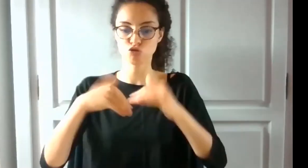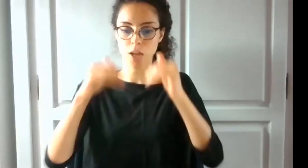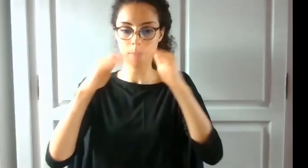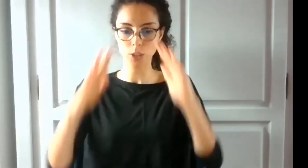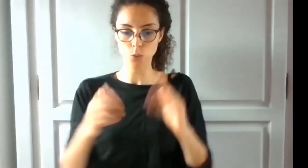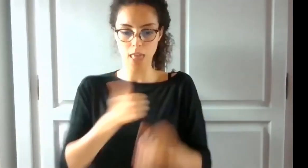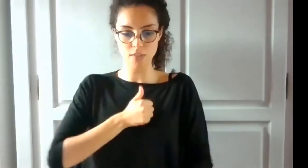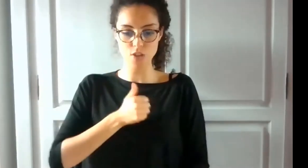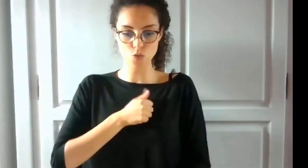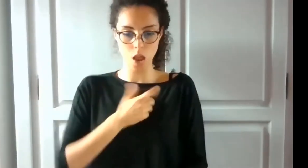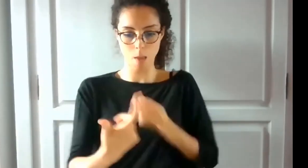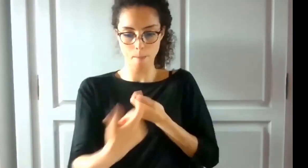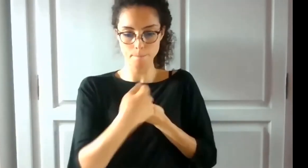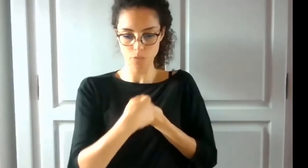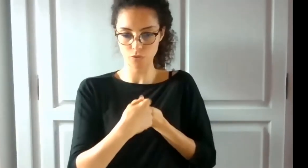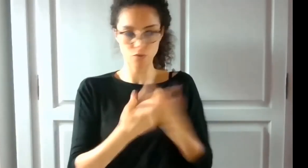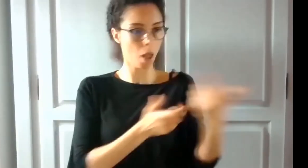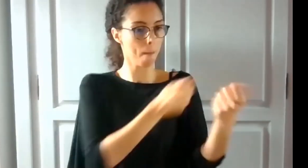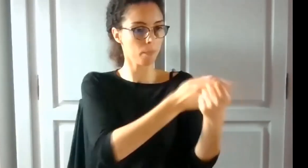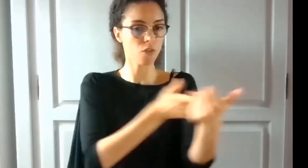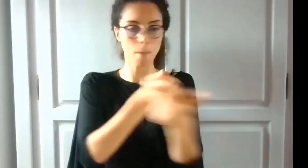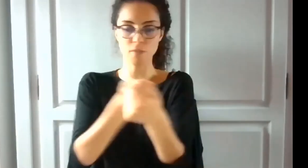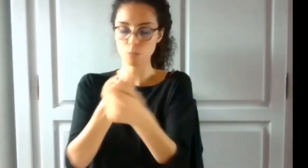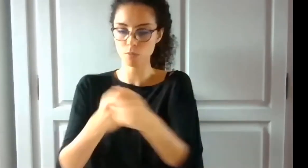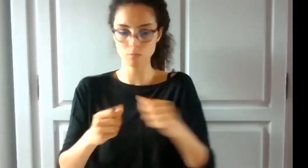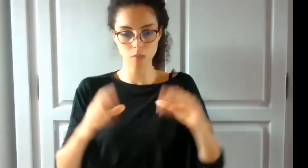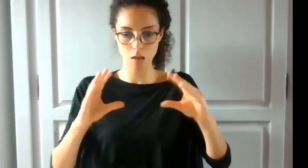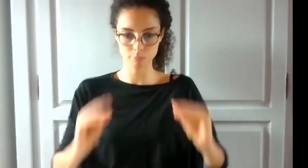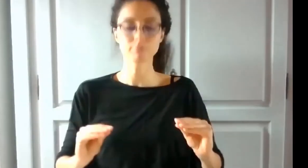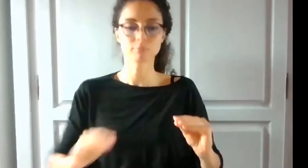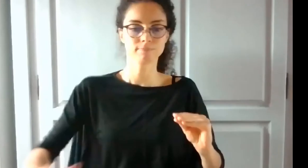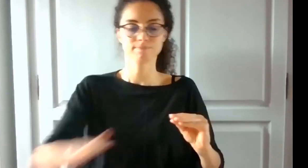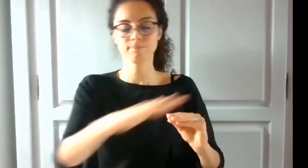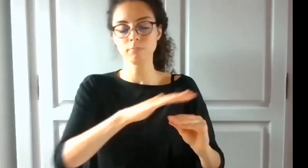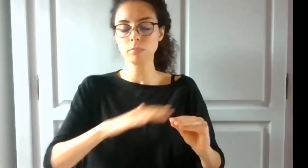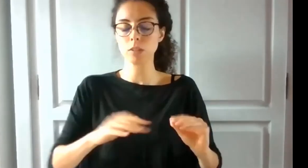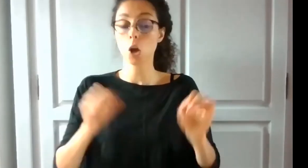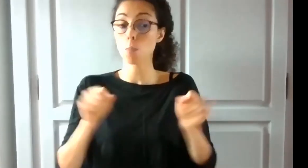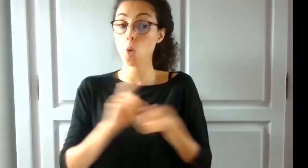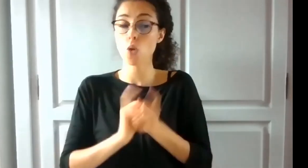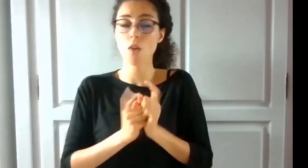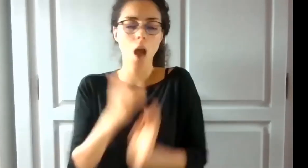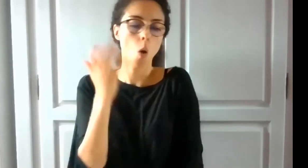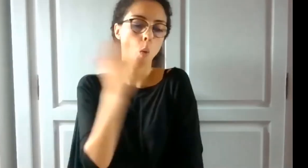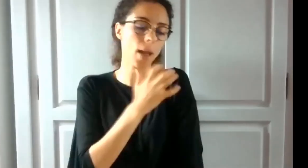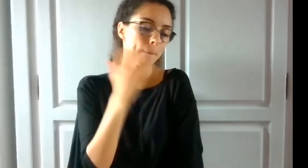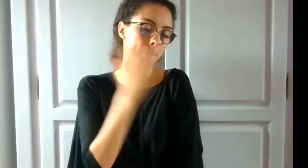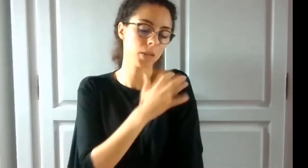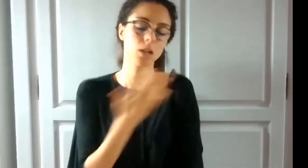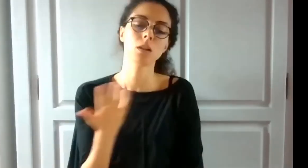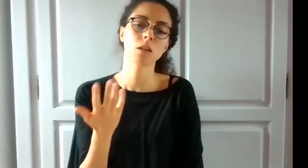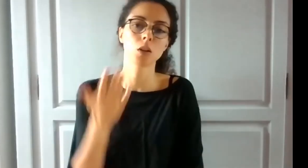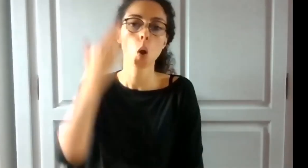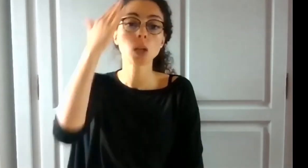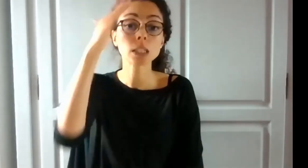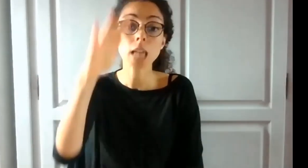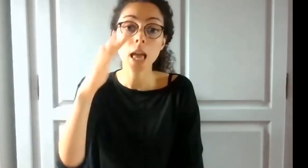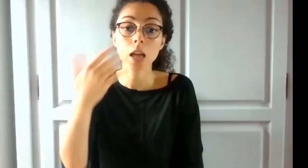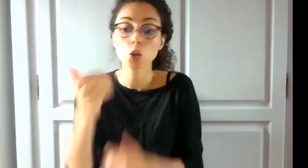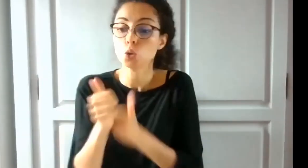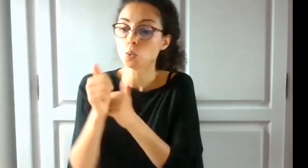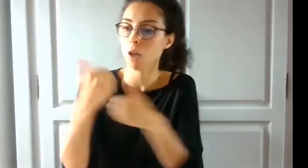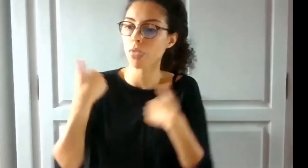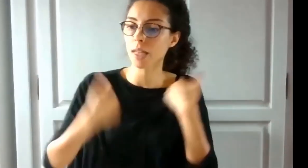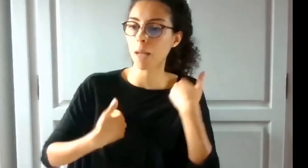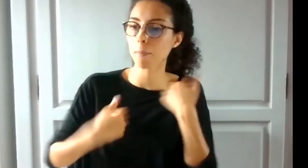individualisés adapté aux conditions de télétravail, ça peut être une catastrophe. On le sait, en fonction des handicaps, le télétravail